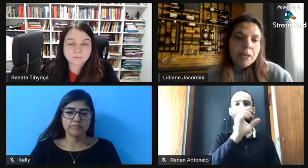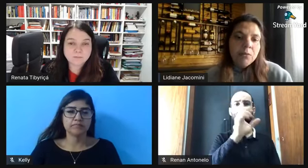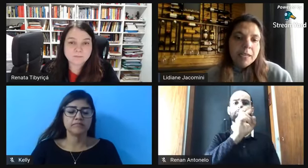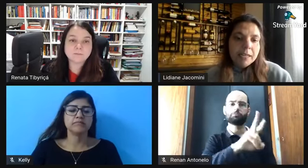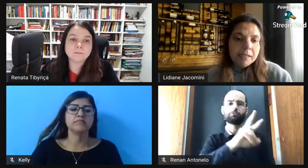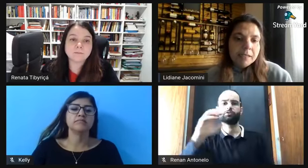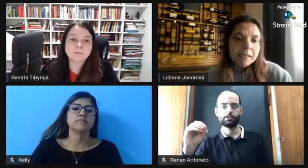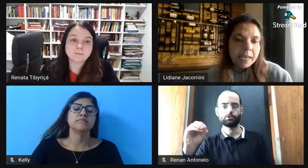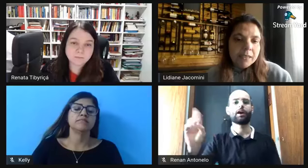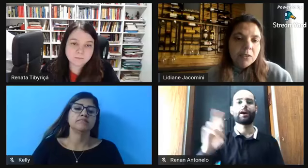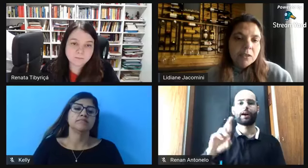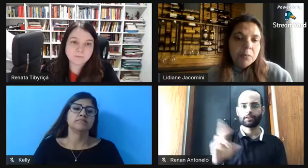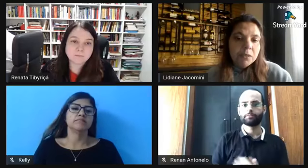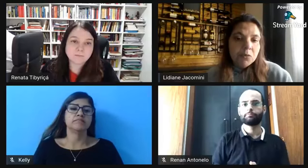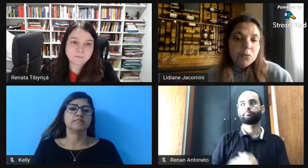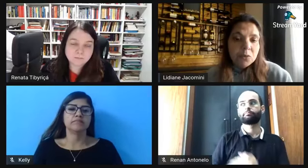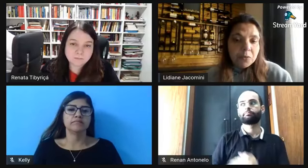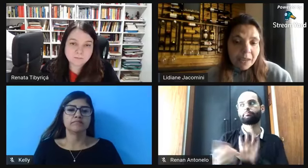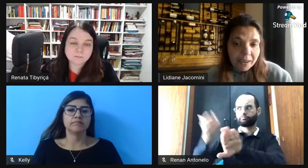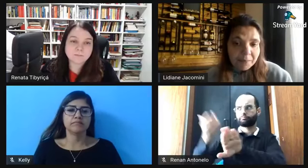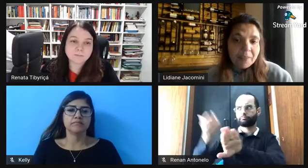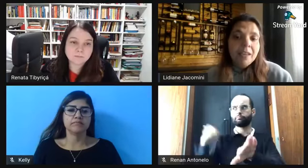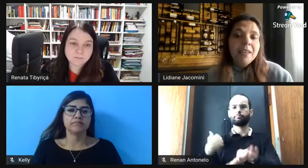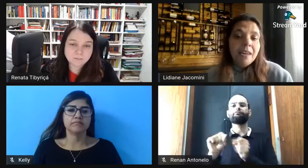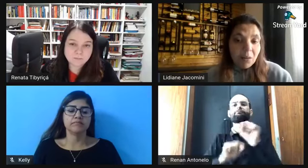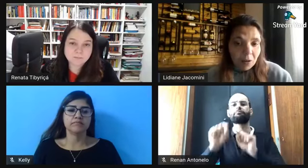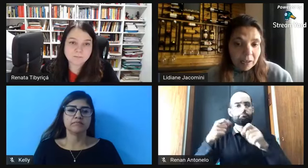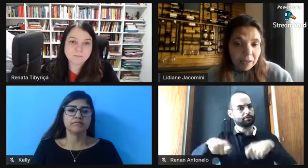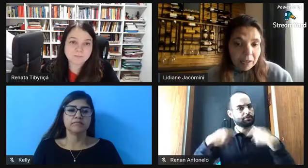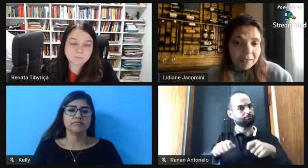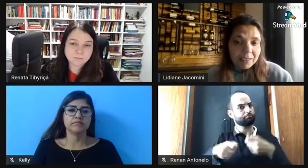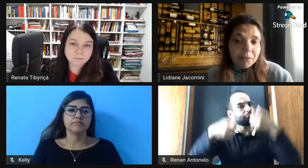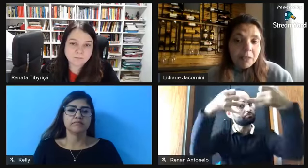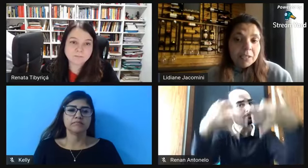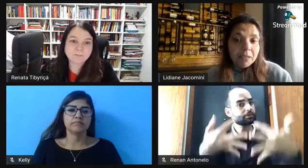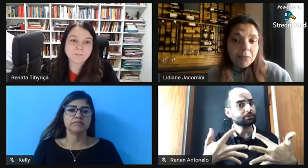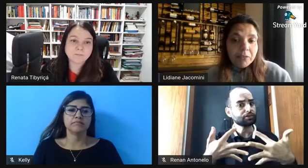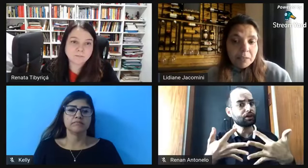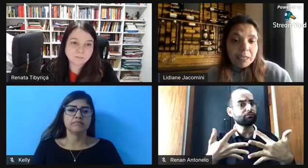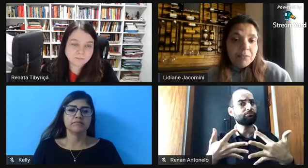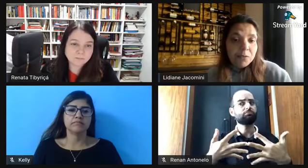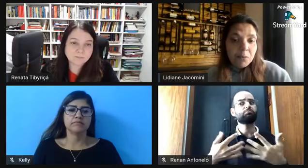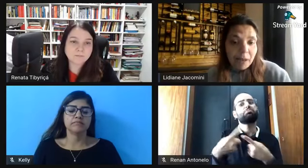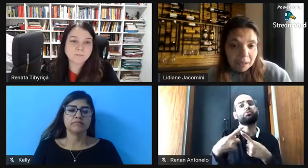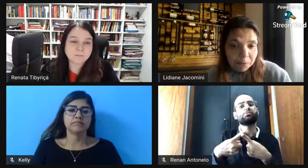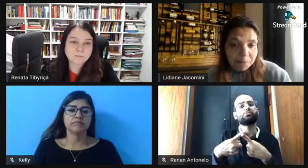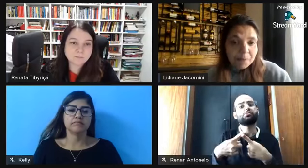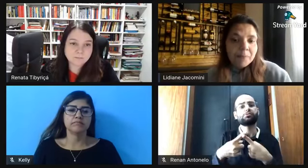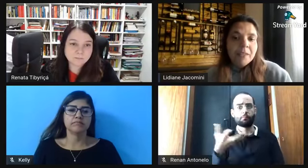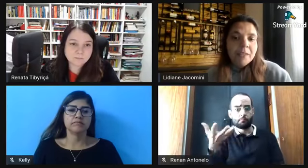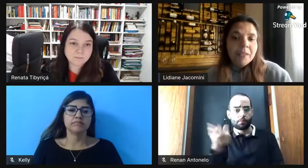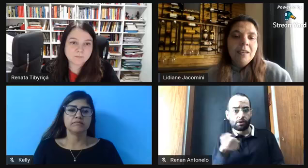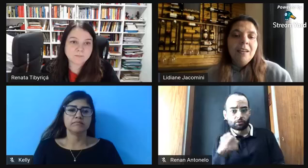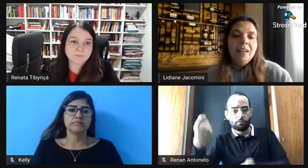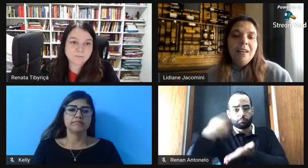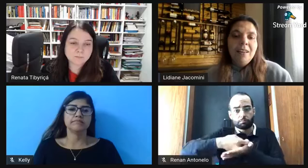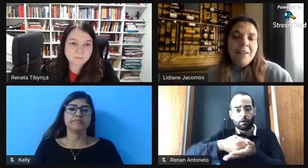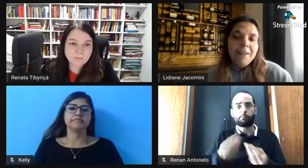R$3.000. O INSS disse que eu preciso justificar. E agora, eu tenho que devolver o benefício pago?